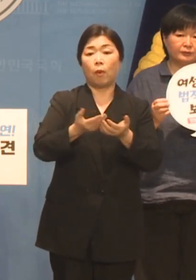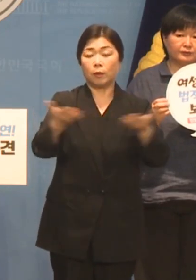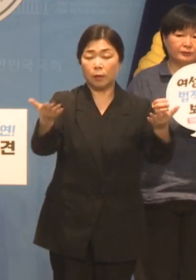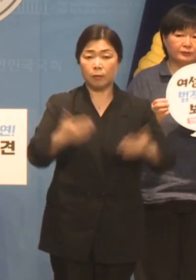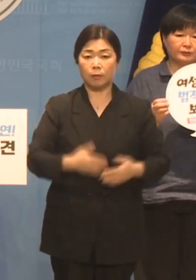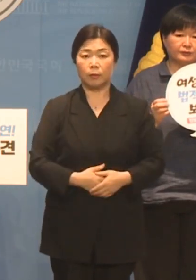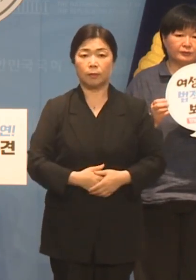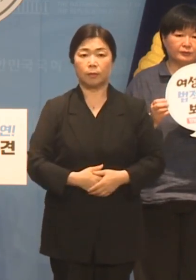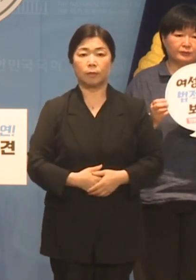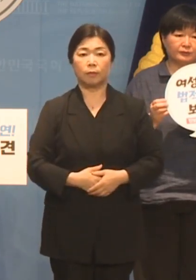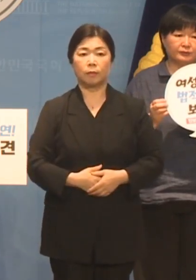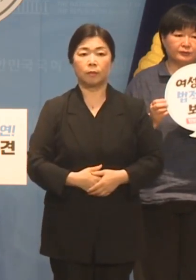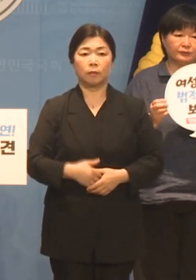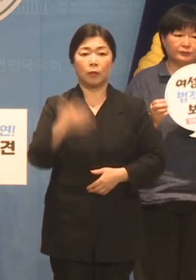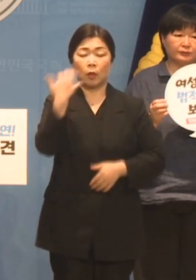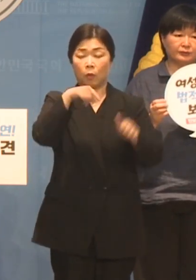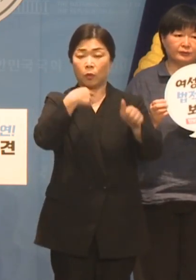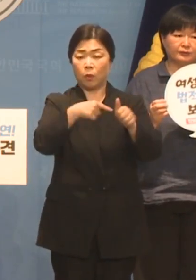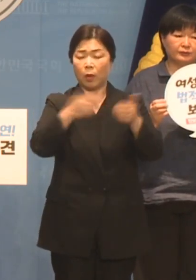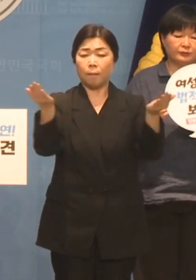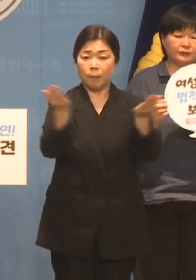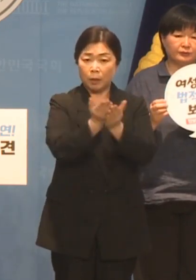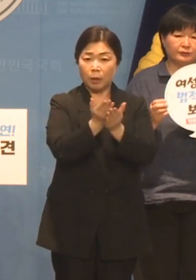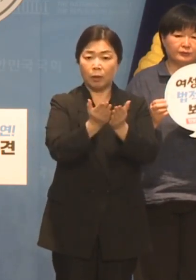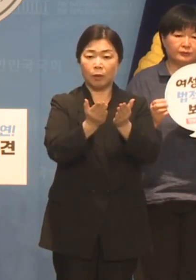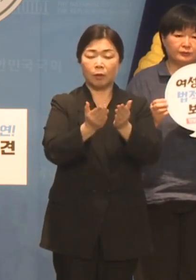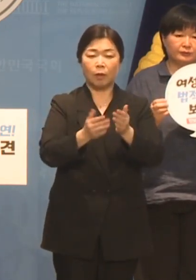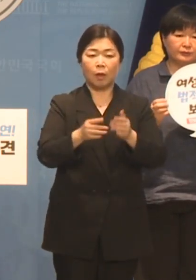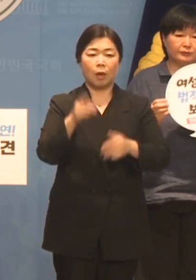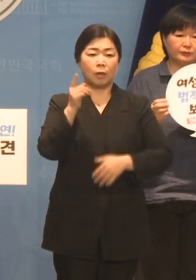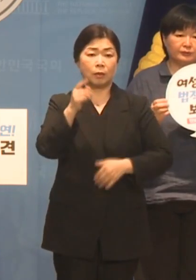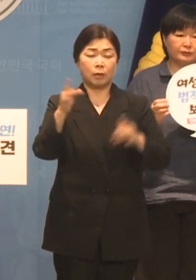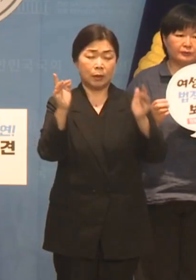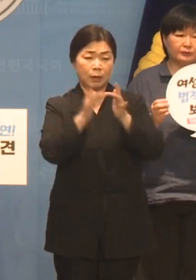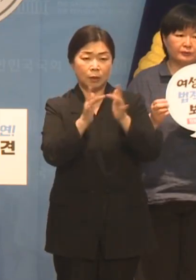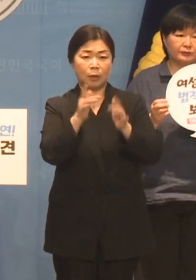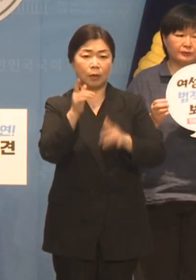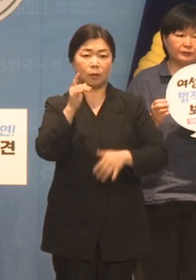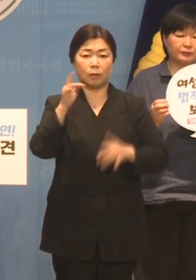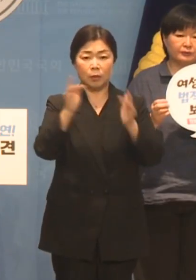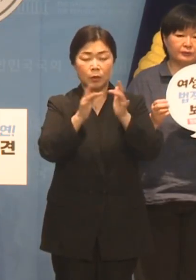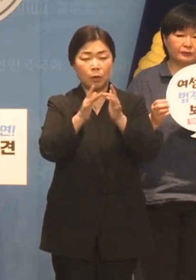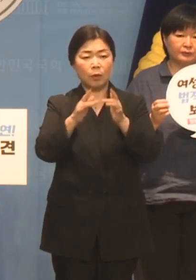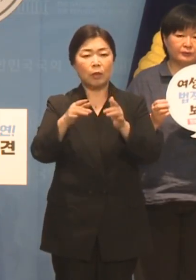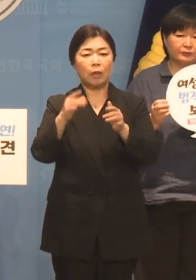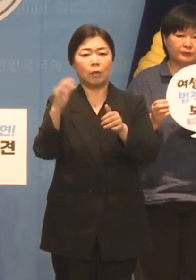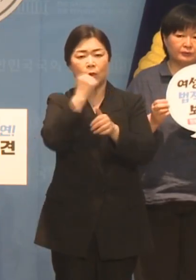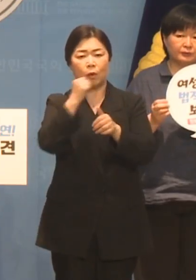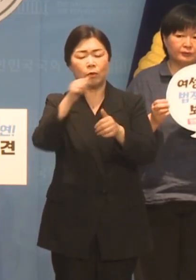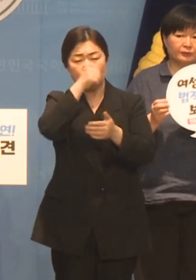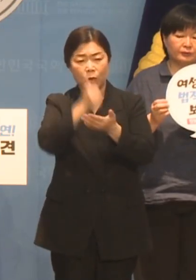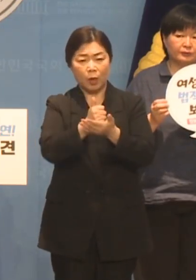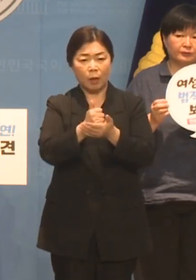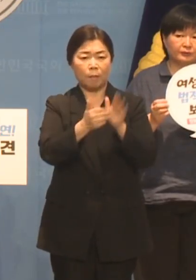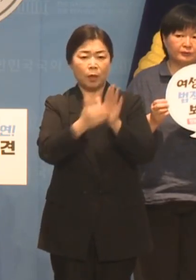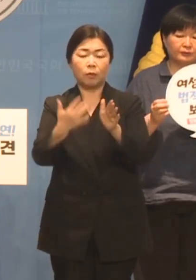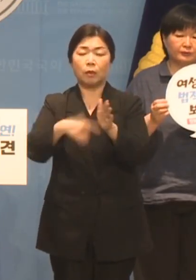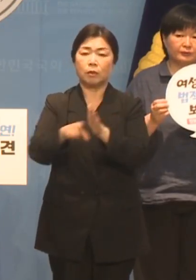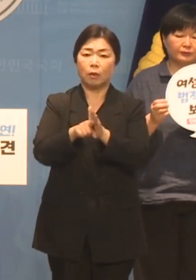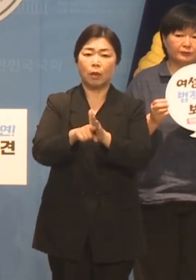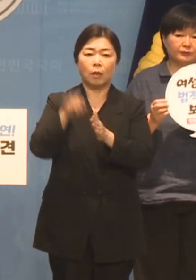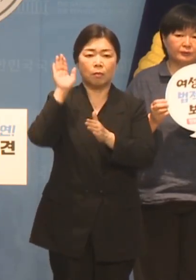포괄적 성교육에 맞춘 성교육을 도입하고 디지털 성범죄 교육을 강화하여 미래 세대가 성평등을 당연한 가치로